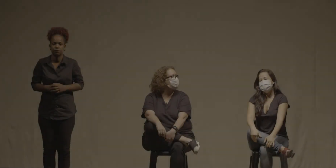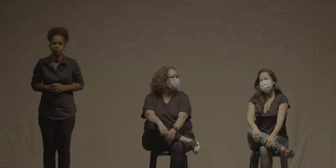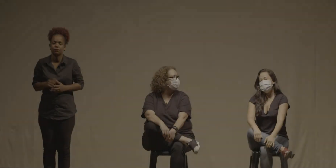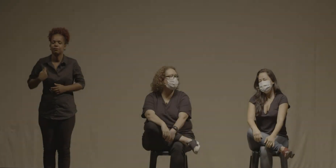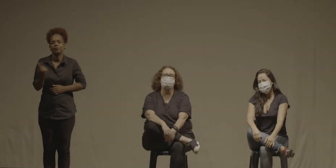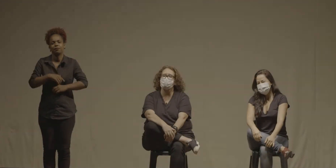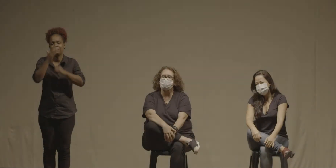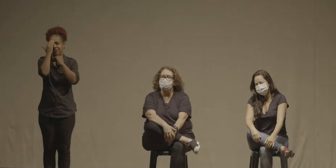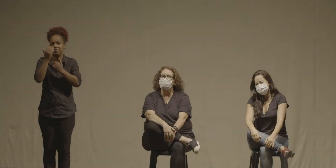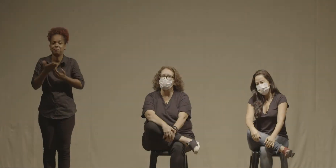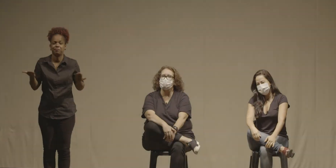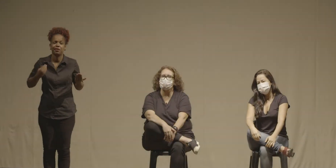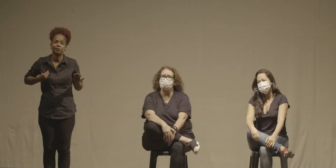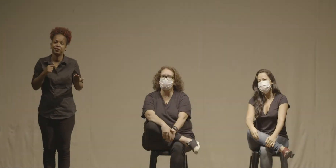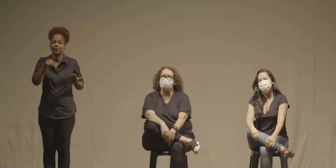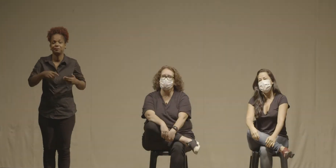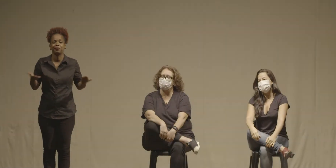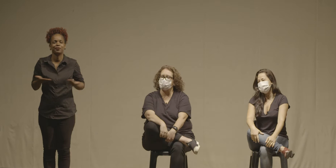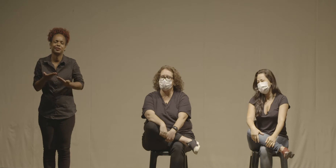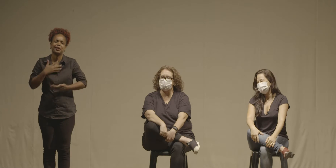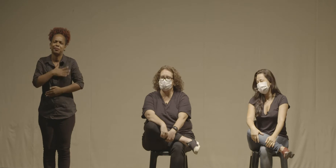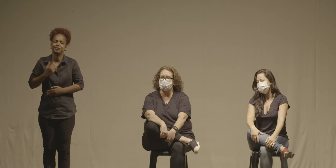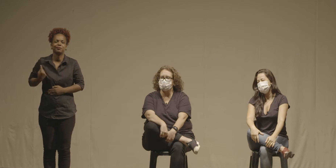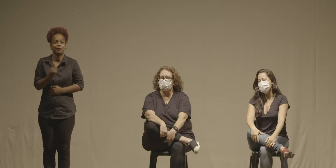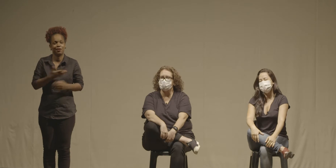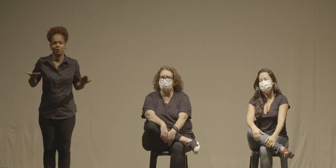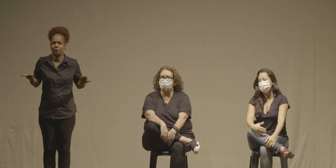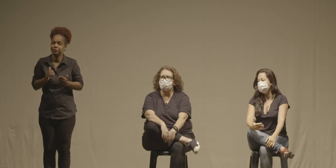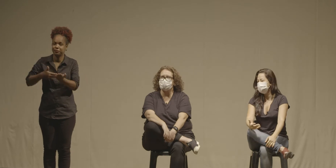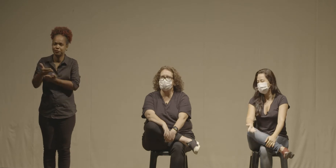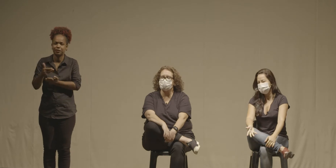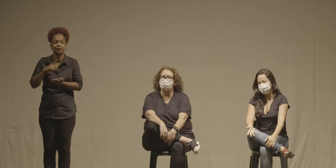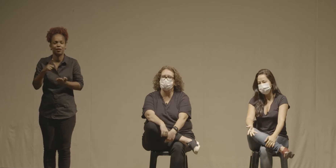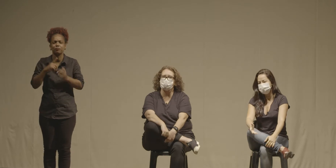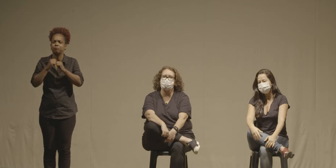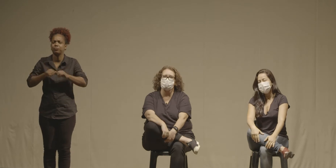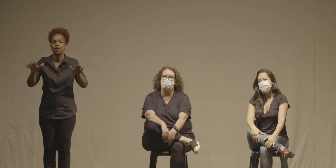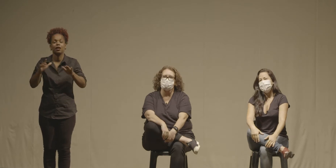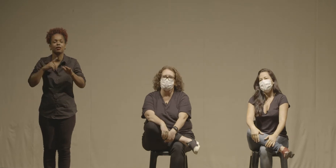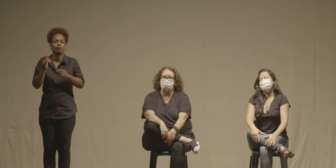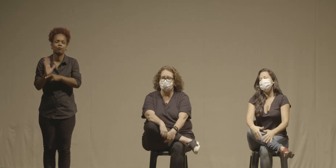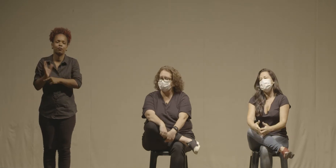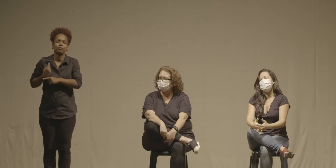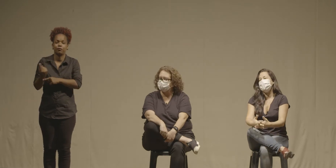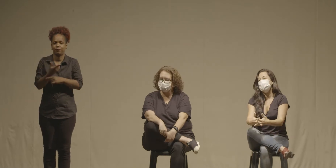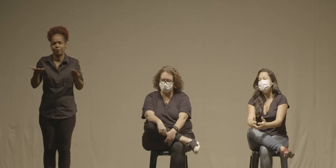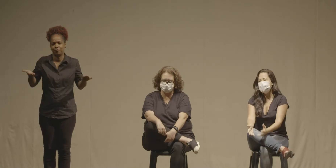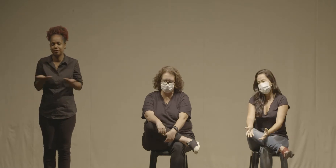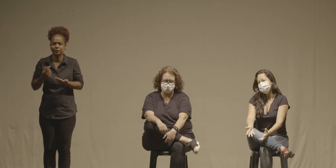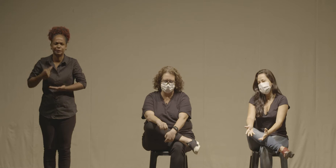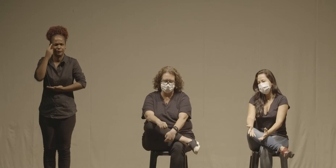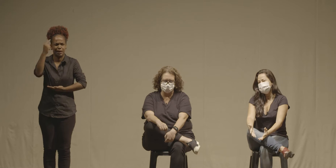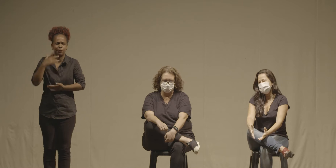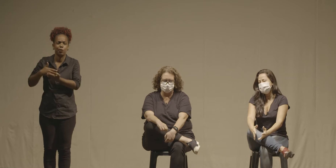gente queria agradecer a presença de vocês. Para a gente é um prazer estar começando a circulação desse filme. Esse filme, a nossa